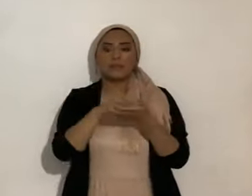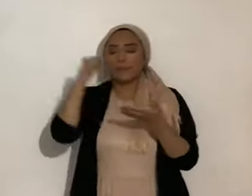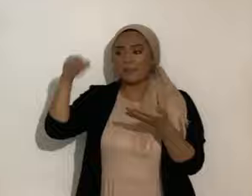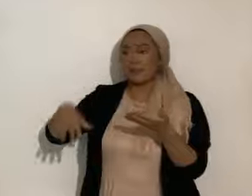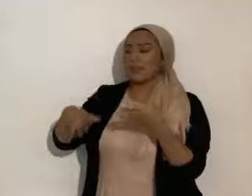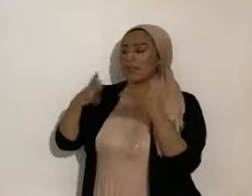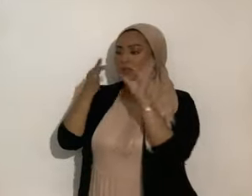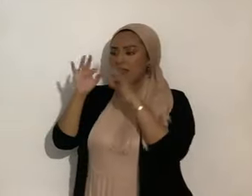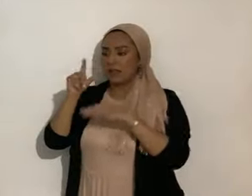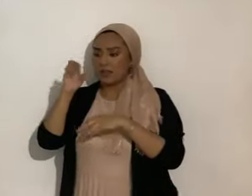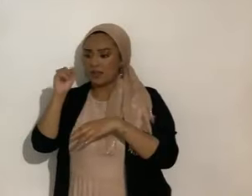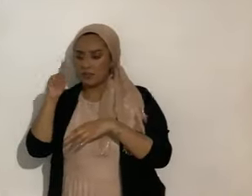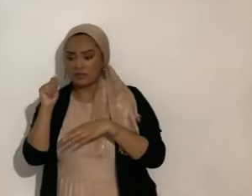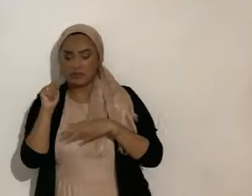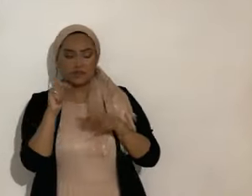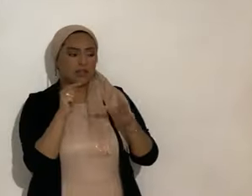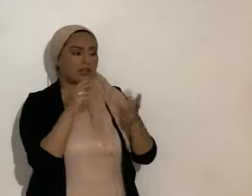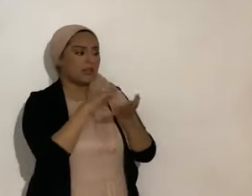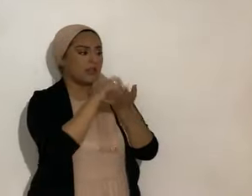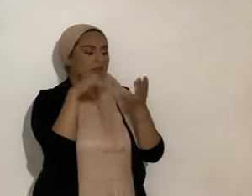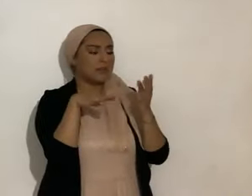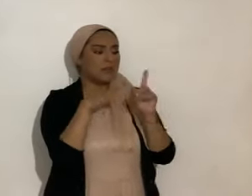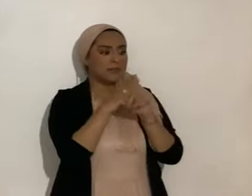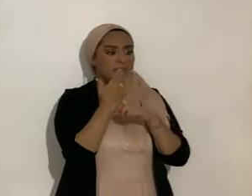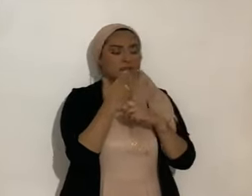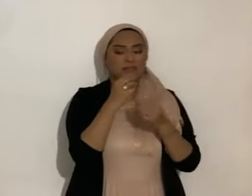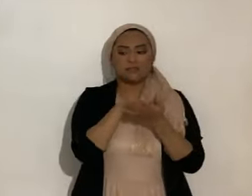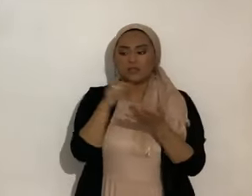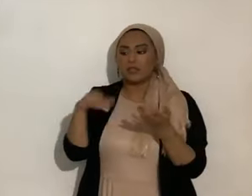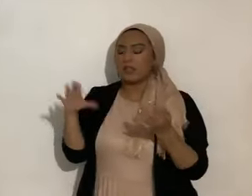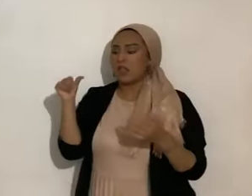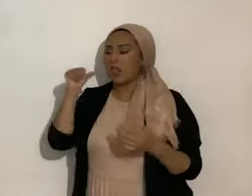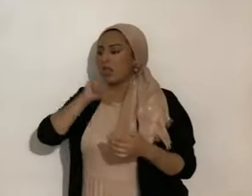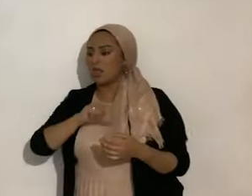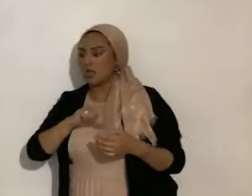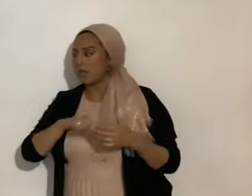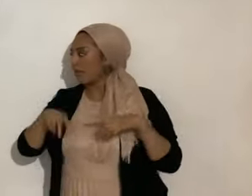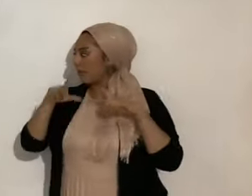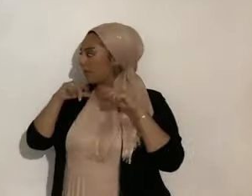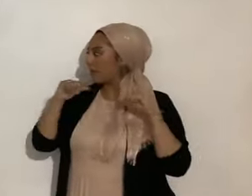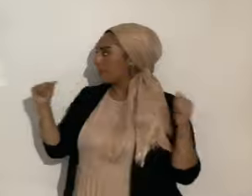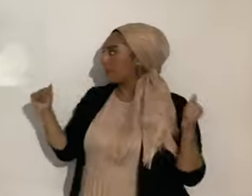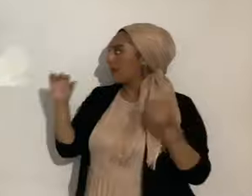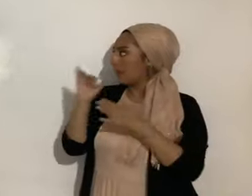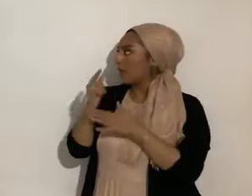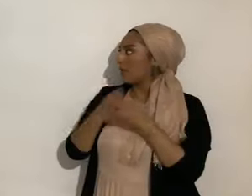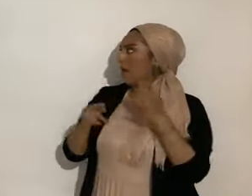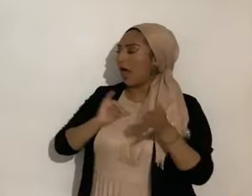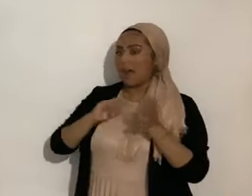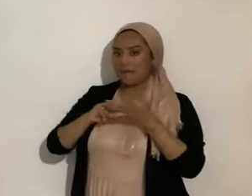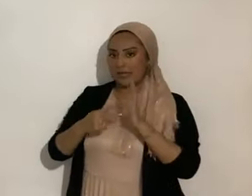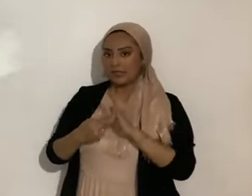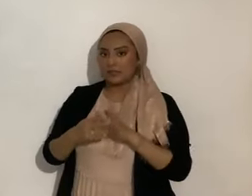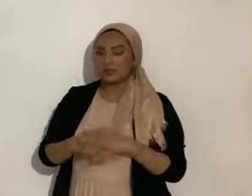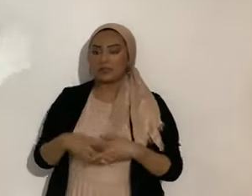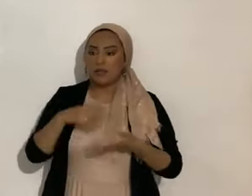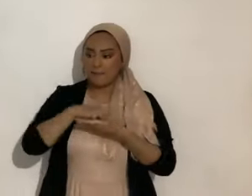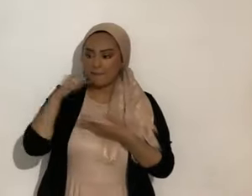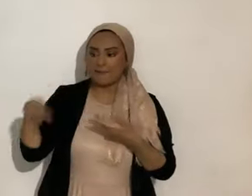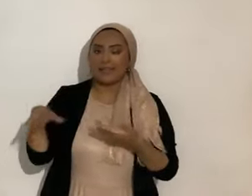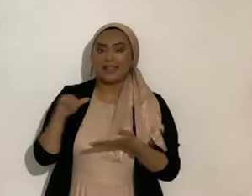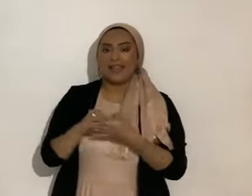la lujuria, el adulterio, la borrachera, etcétera, etcétera, etcétera. A eso me refiero con caminos, ¿no? Que se quite